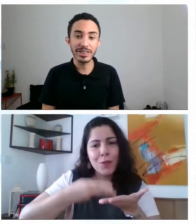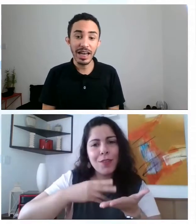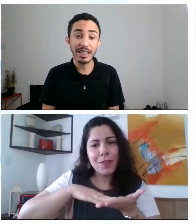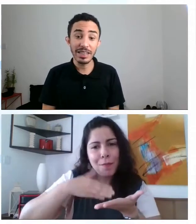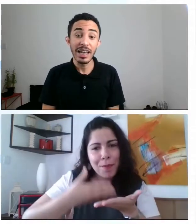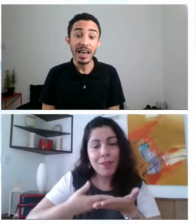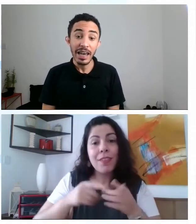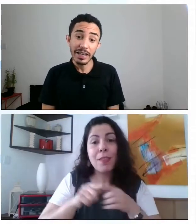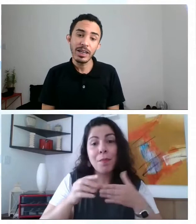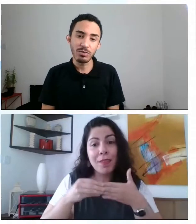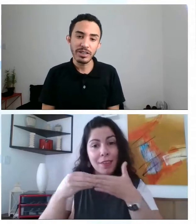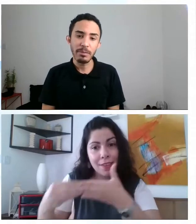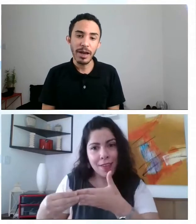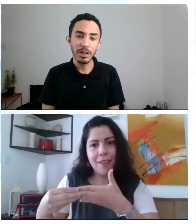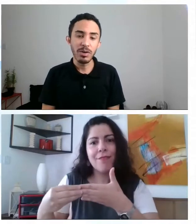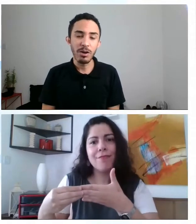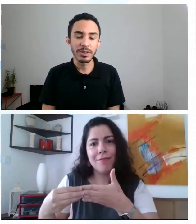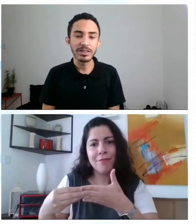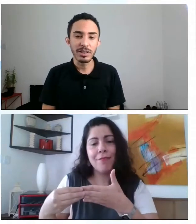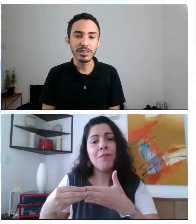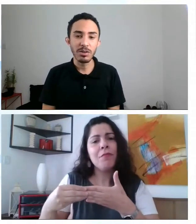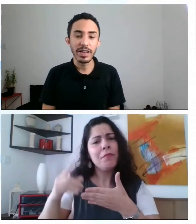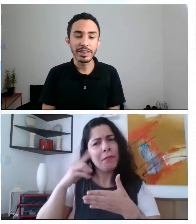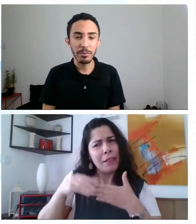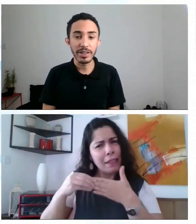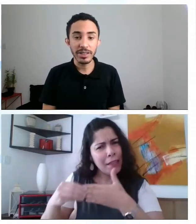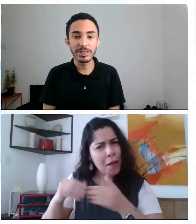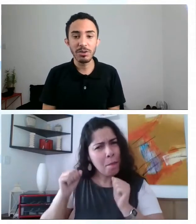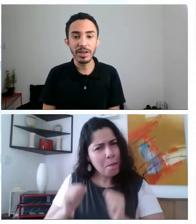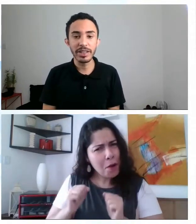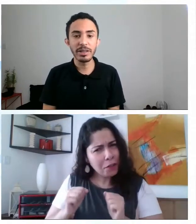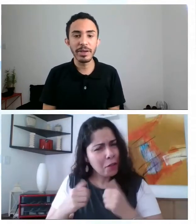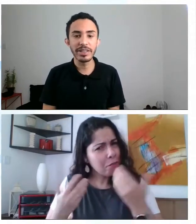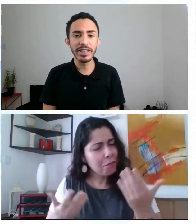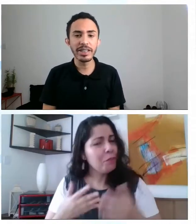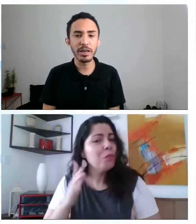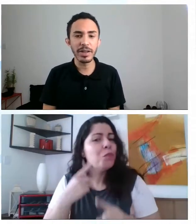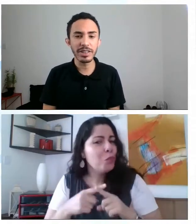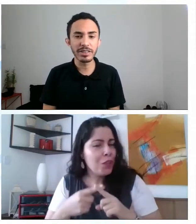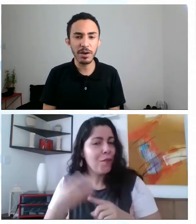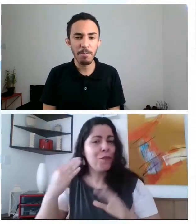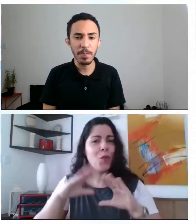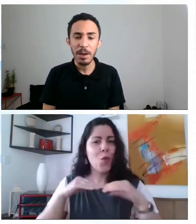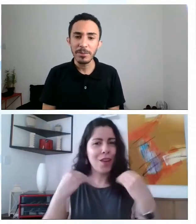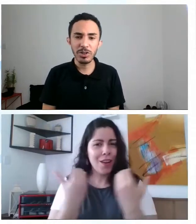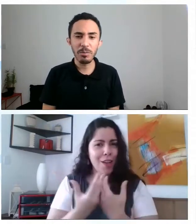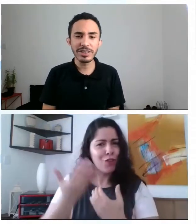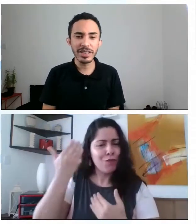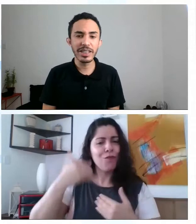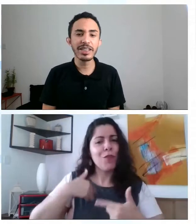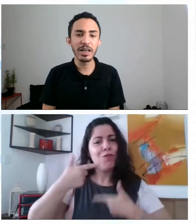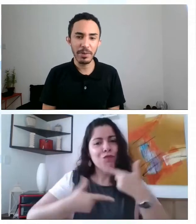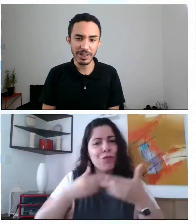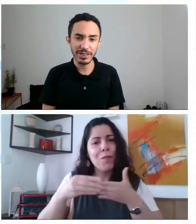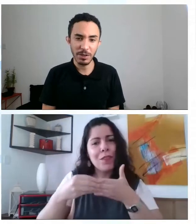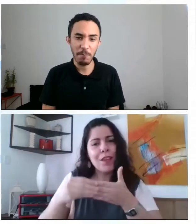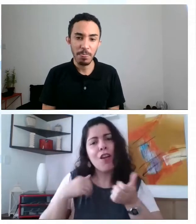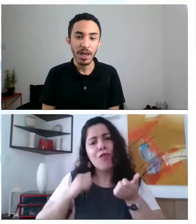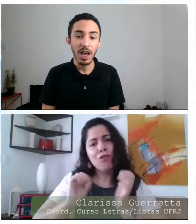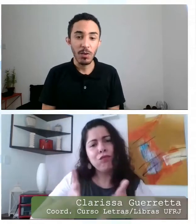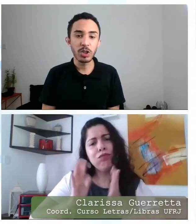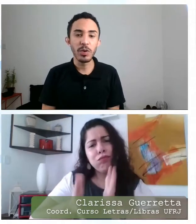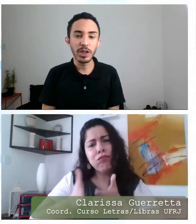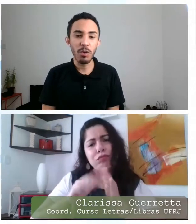que é muito engraçada, é que eu já trabalho no campo da tradução da interpretação e também da guia interpretação. Mas como assim guia